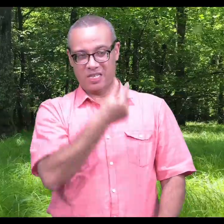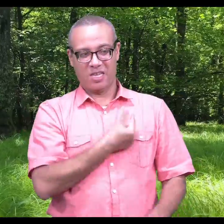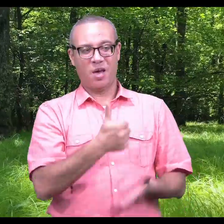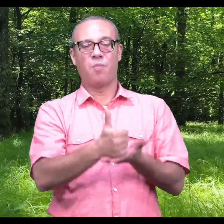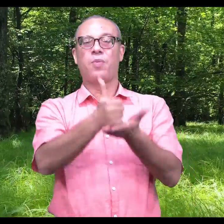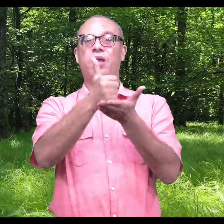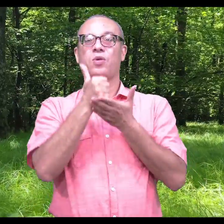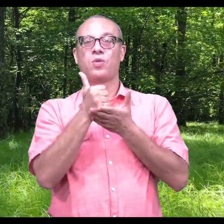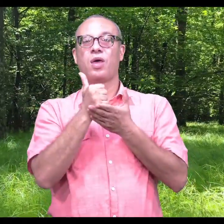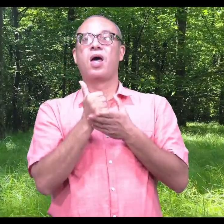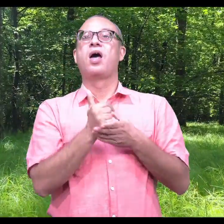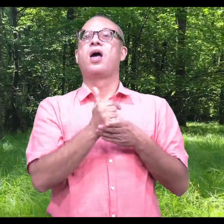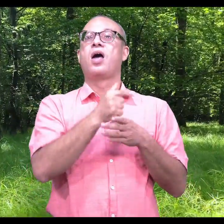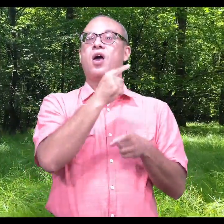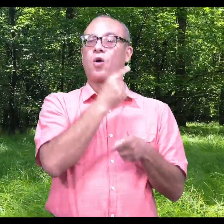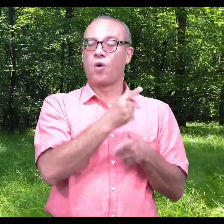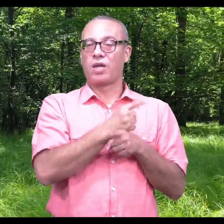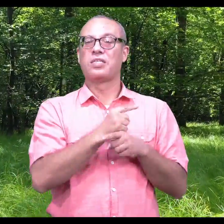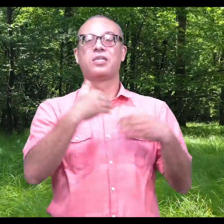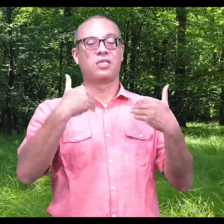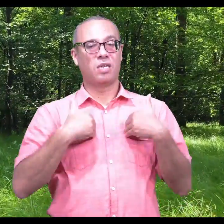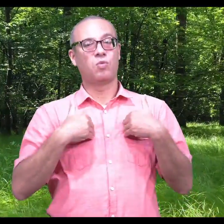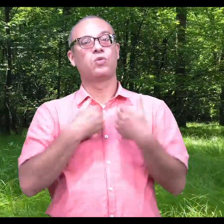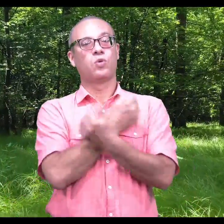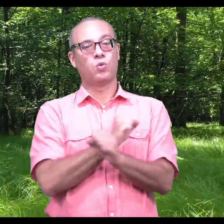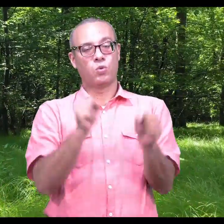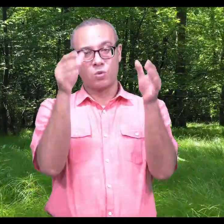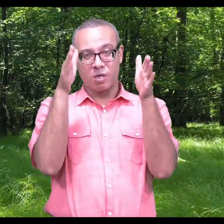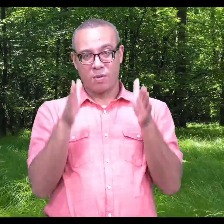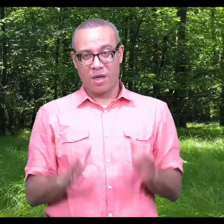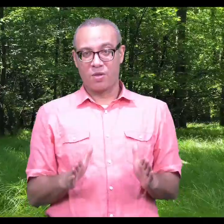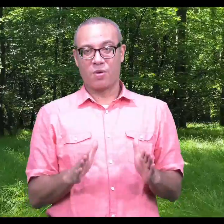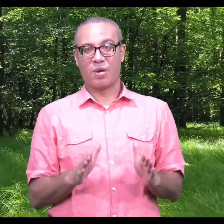oportuno. Tenemos un Salvador que se compadece de nosotros.